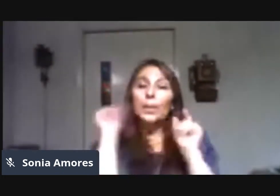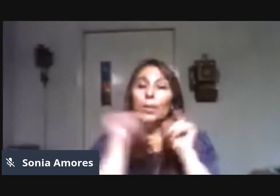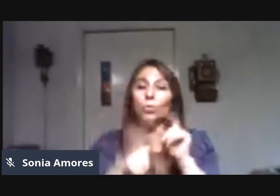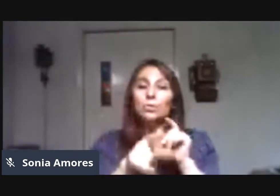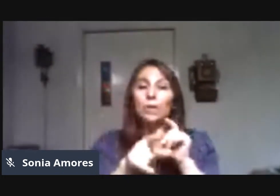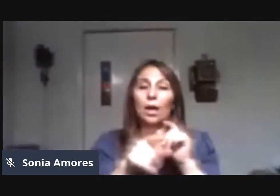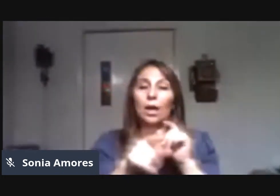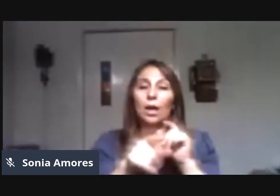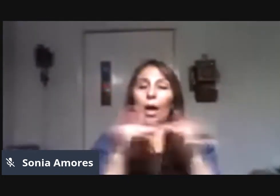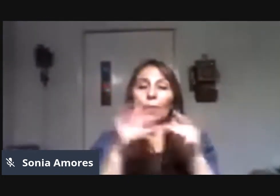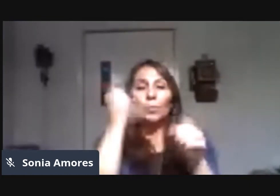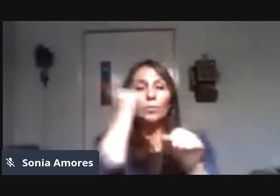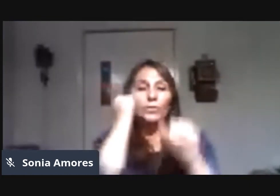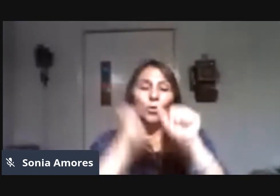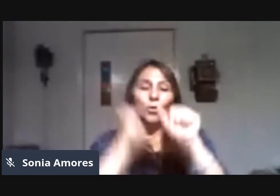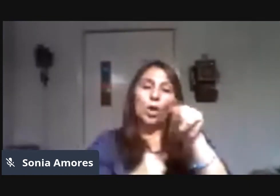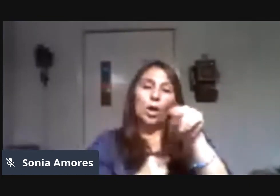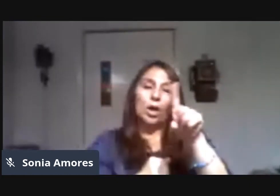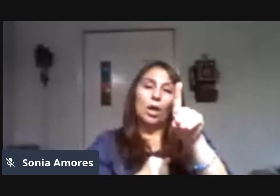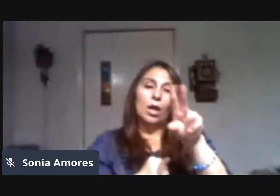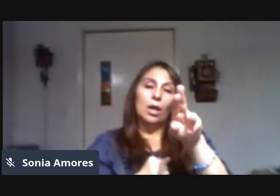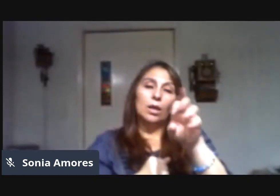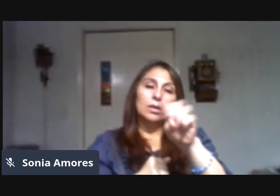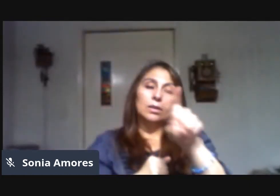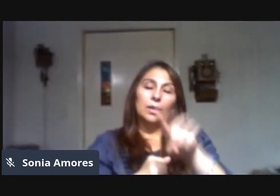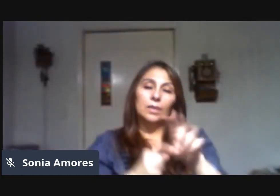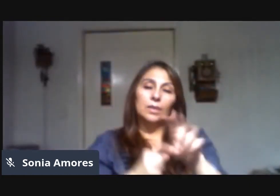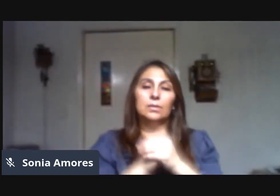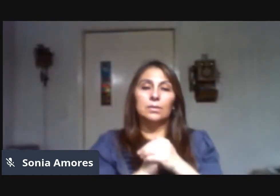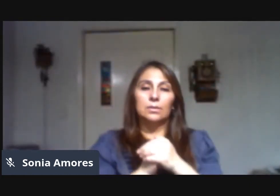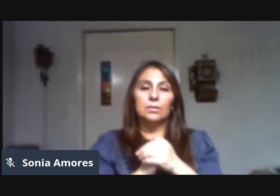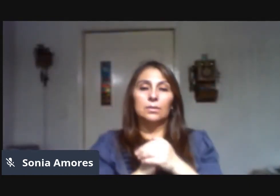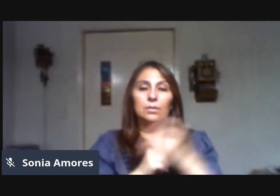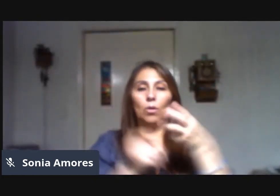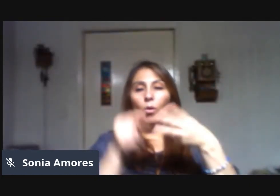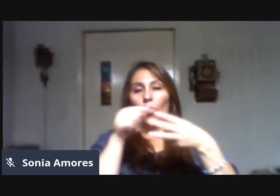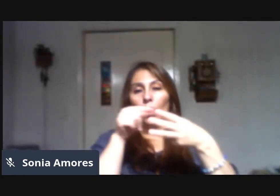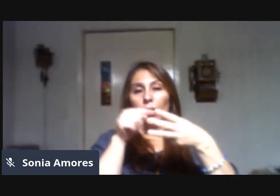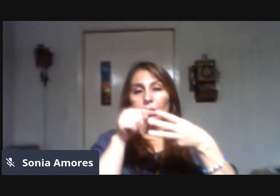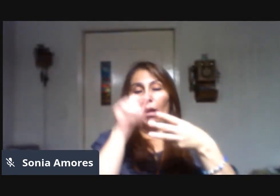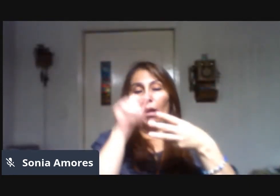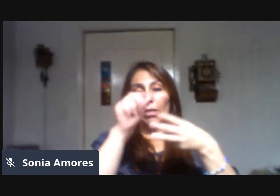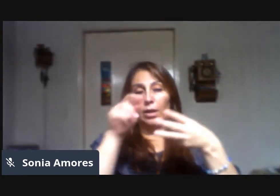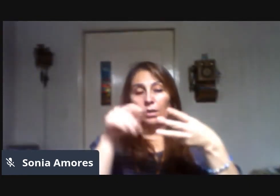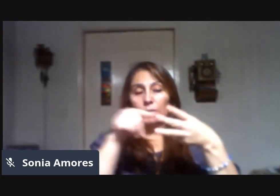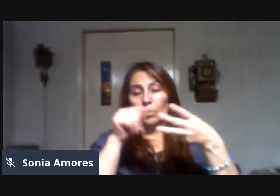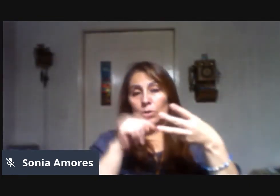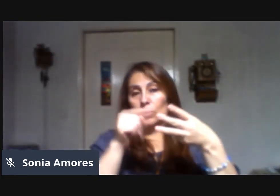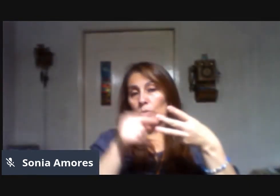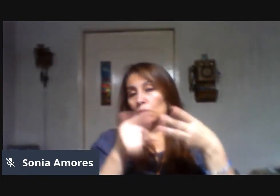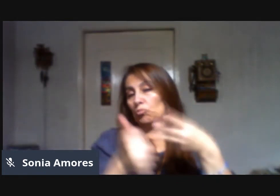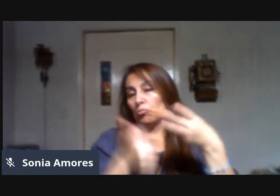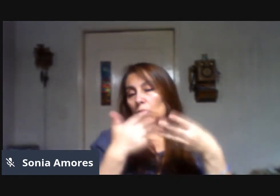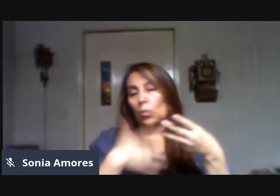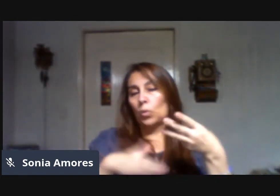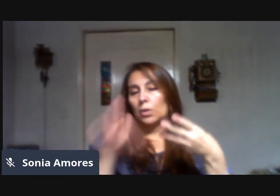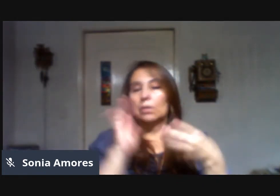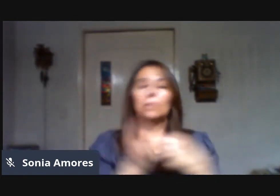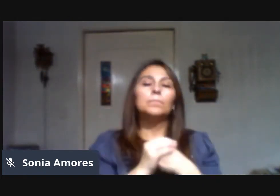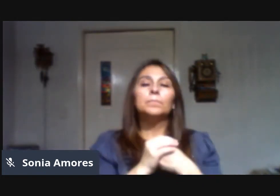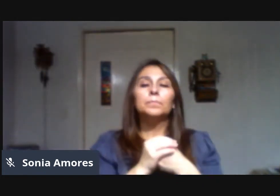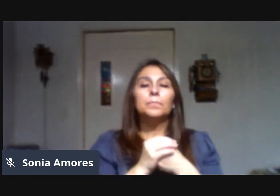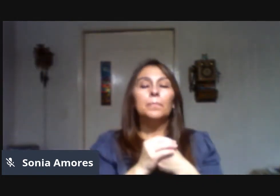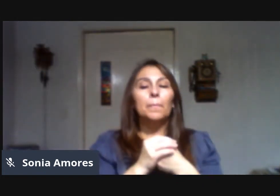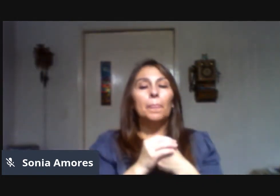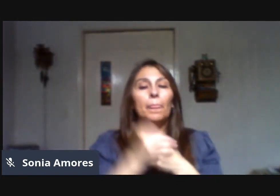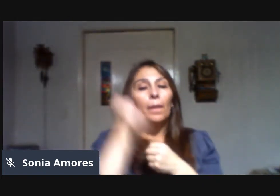si la quiera contestar el profesor Andrés o alguno de los otros dos profesores que nos acompañan en esta tarde. Pues sin perjuicio